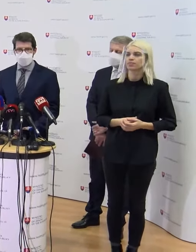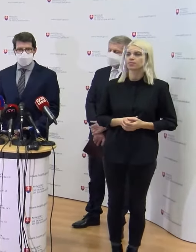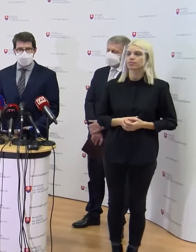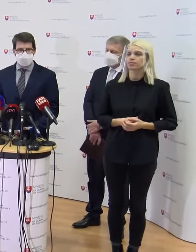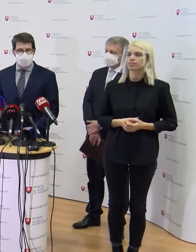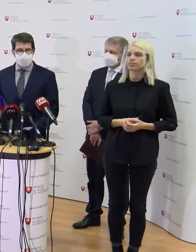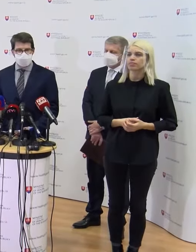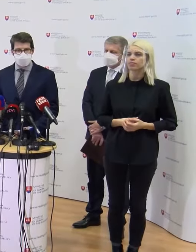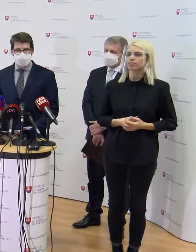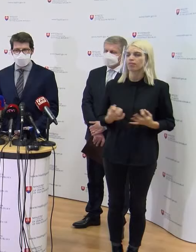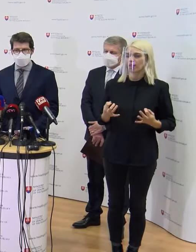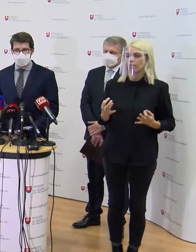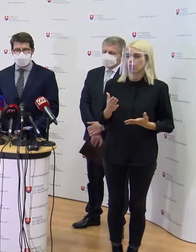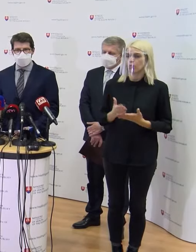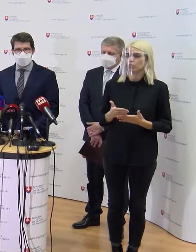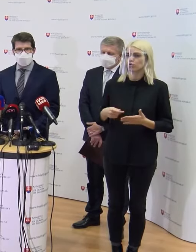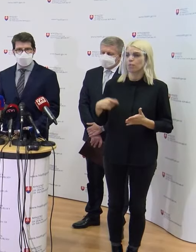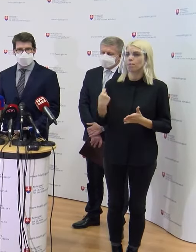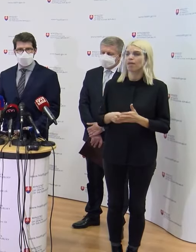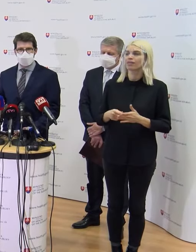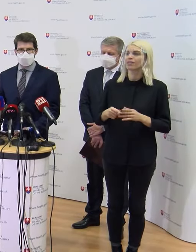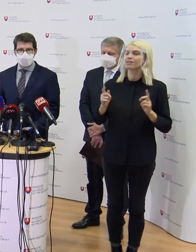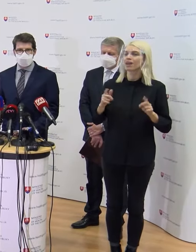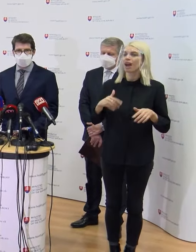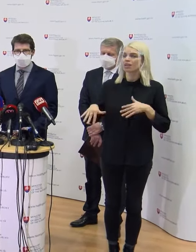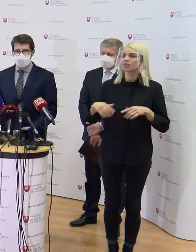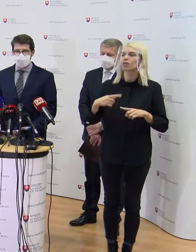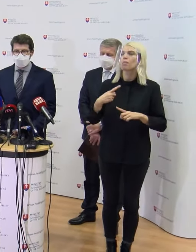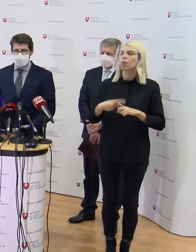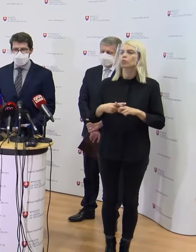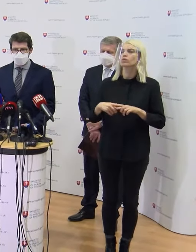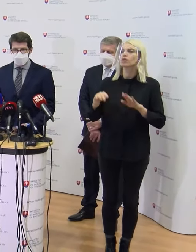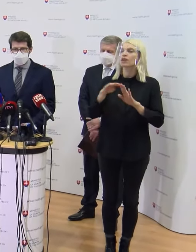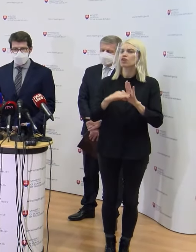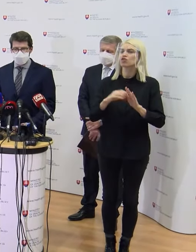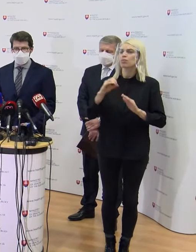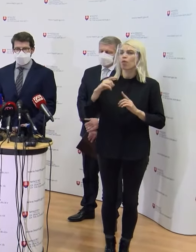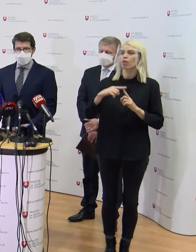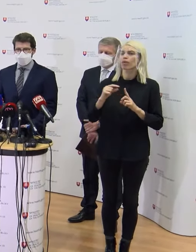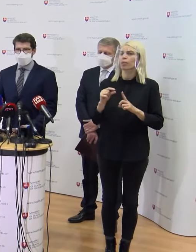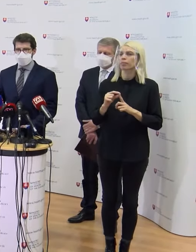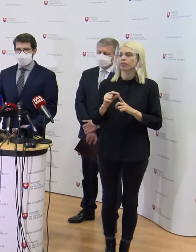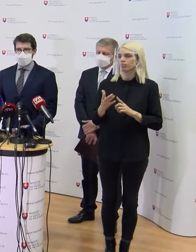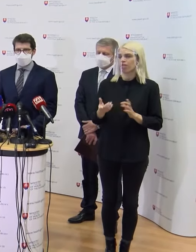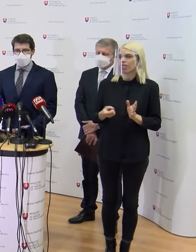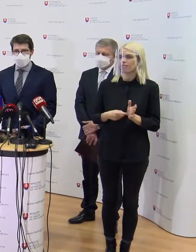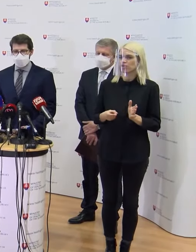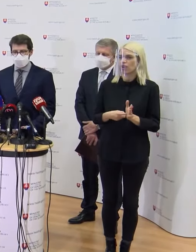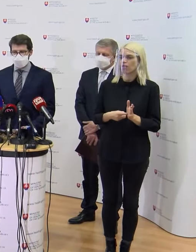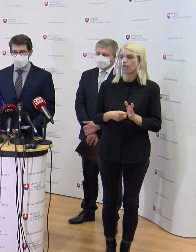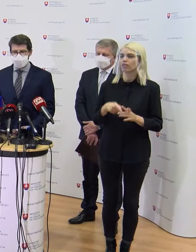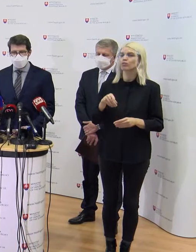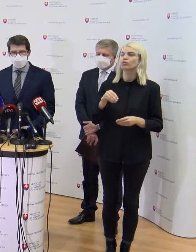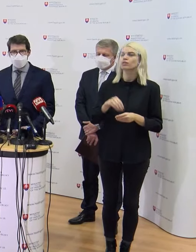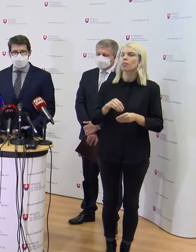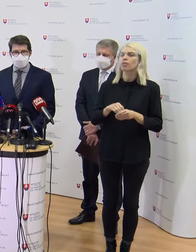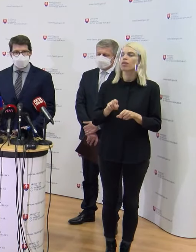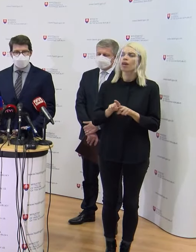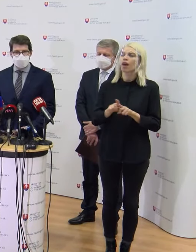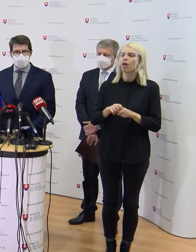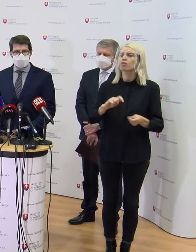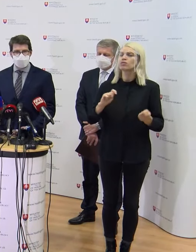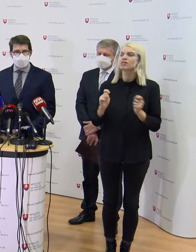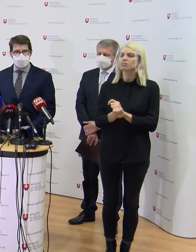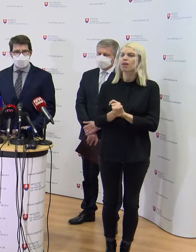keďže už vlastne platí zákaz vychádzania, režim OTP není vyžadovaný, čiže klesla tá, alebo sa zmenila